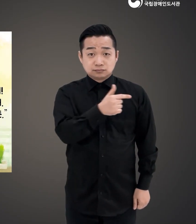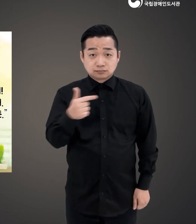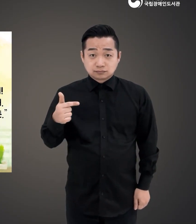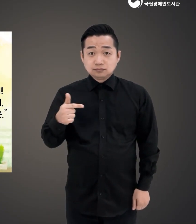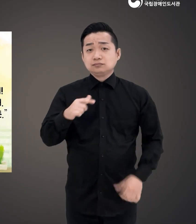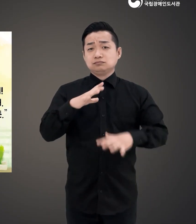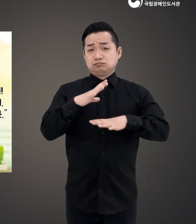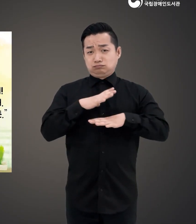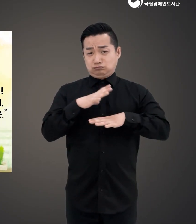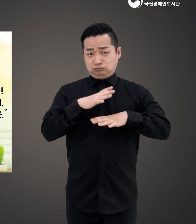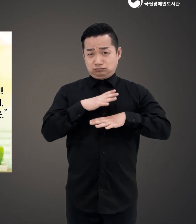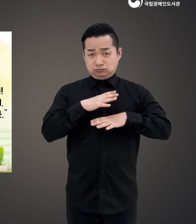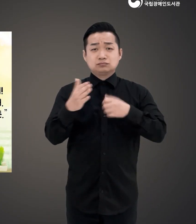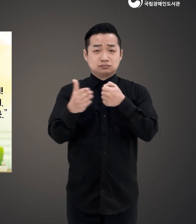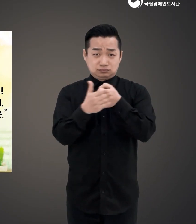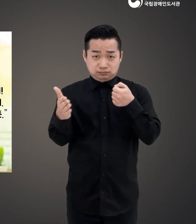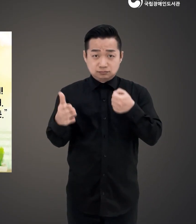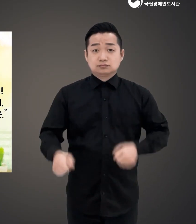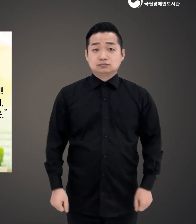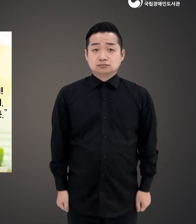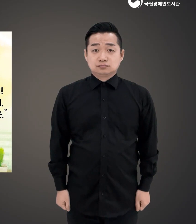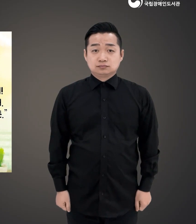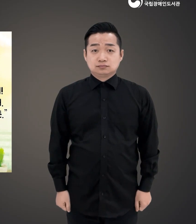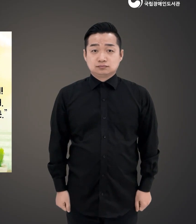그건 엄청나게 무서운 일이거든.